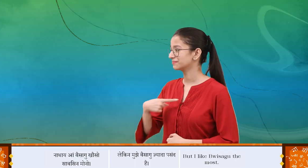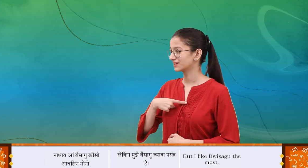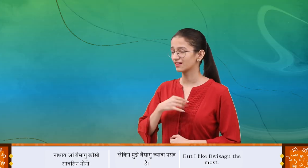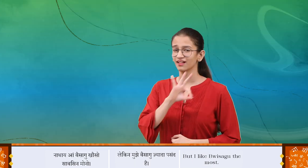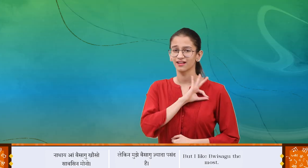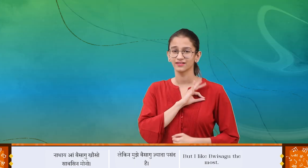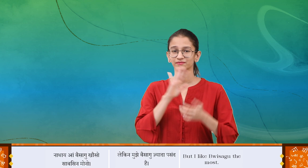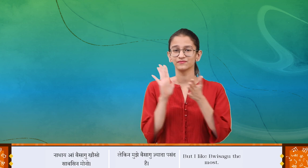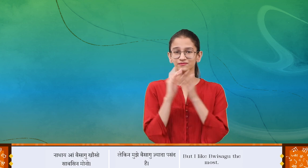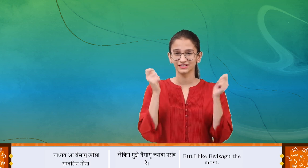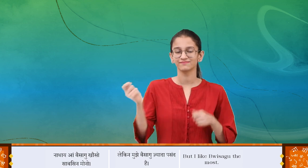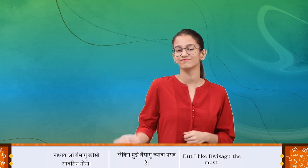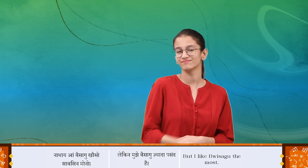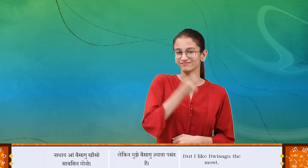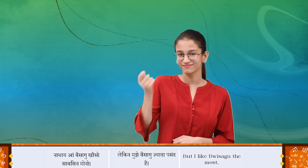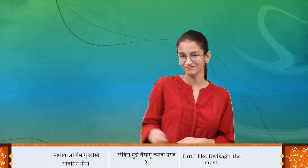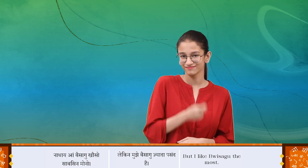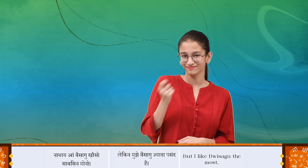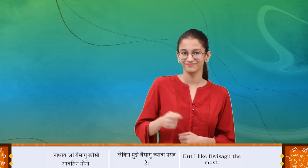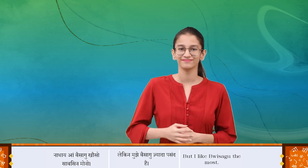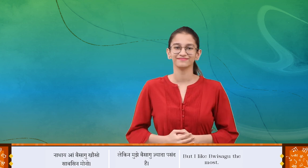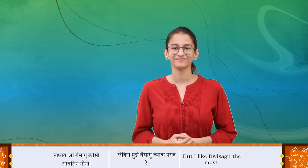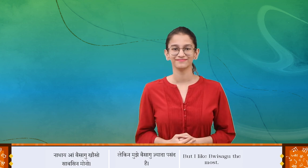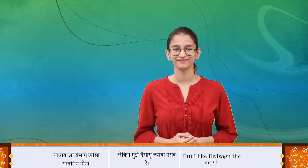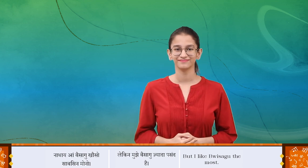नाथाय आं बैसागुखौसो साबसिन मोनो।